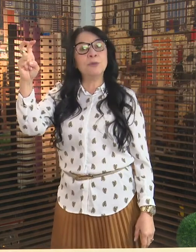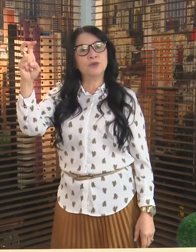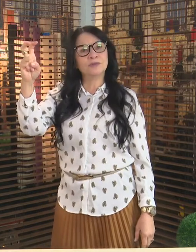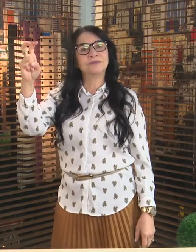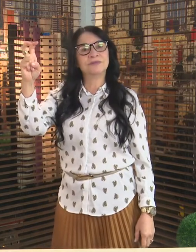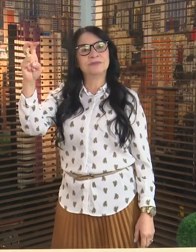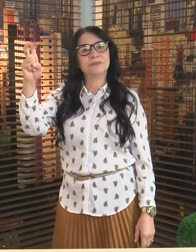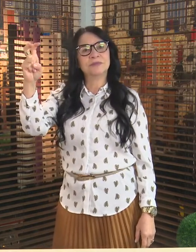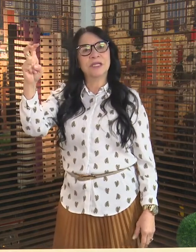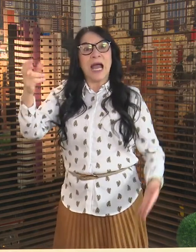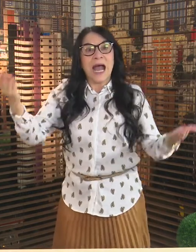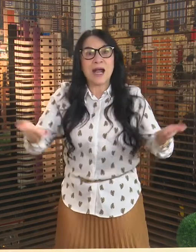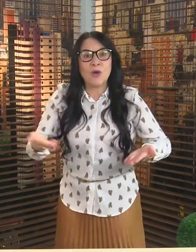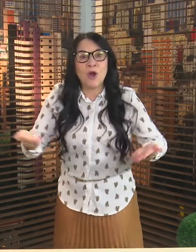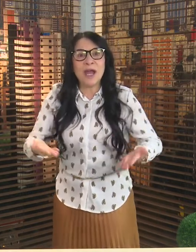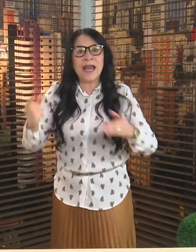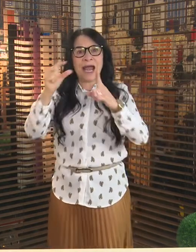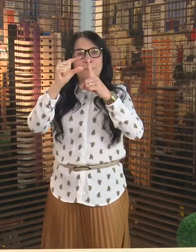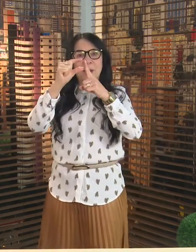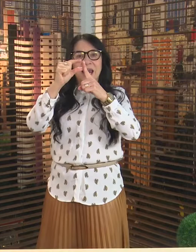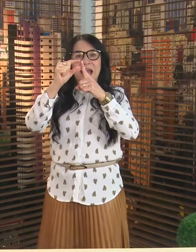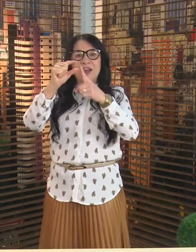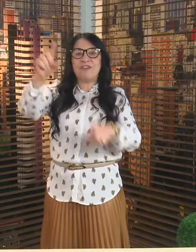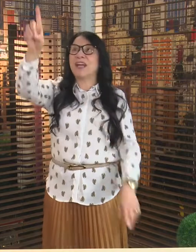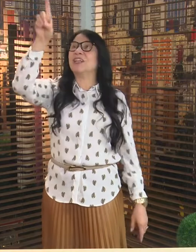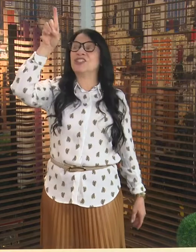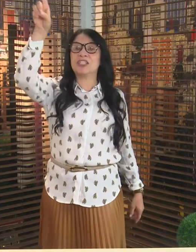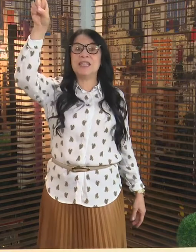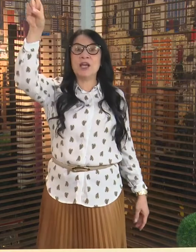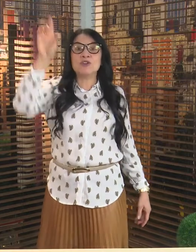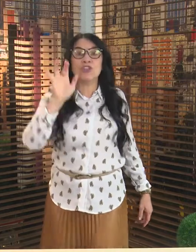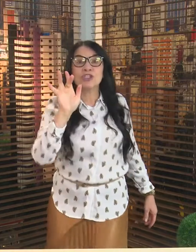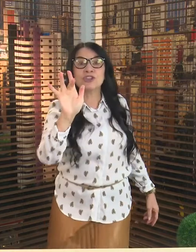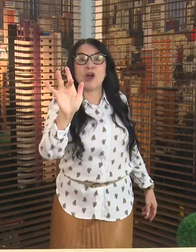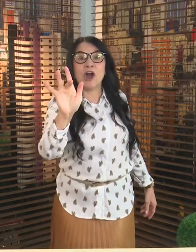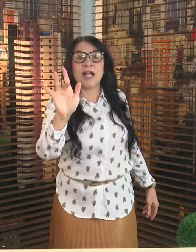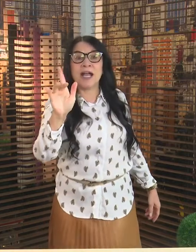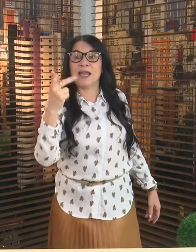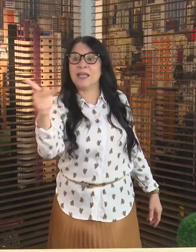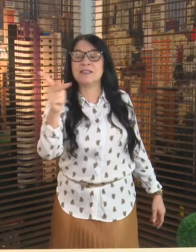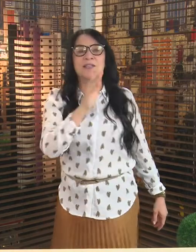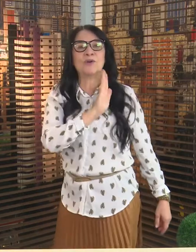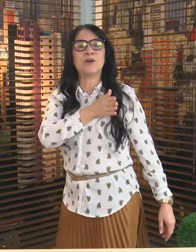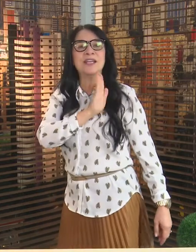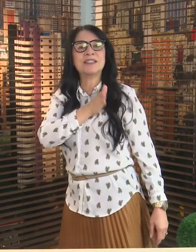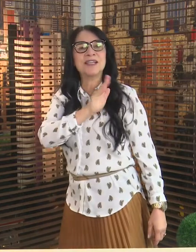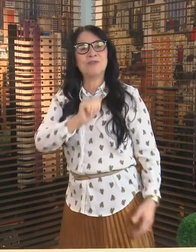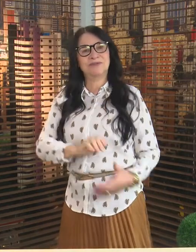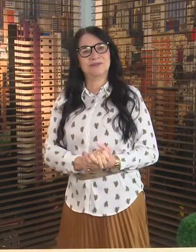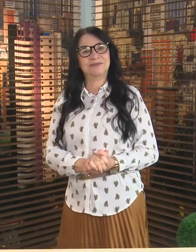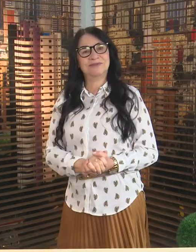sábio. Agora a palavra de Deus toca em seu coração